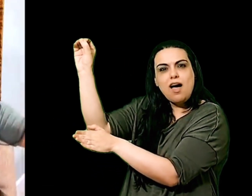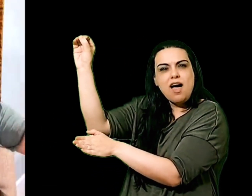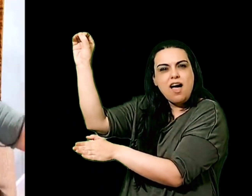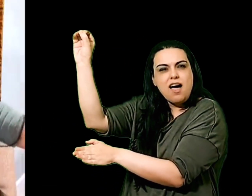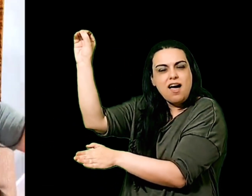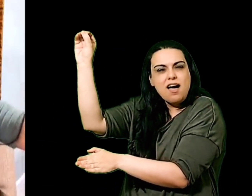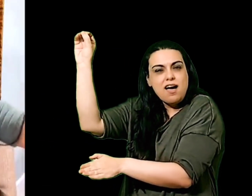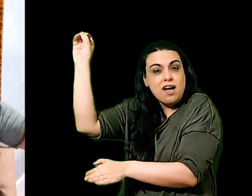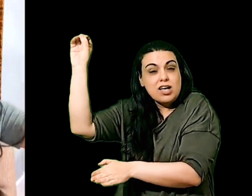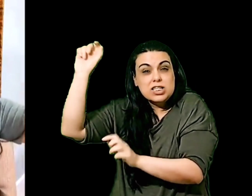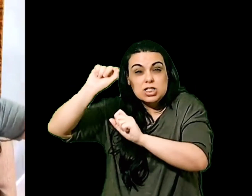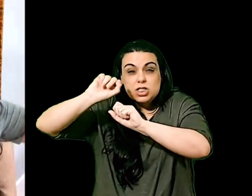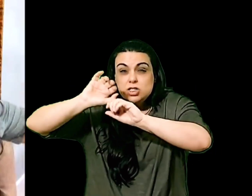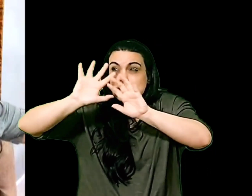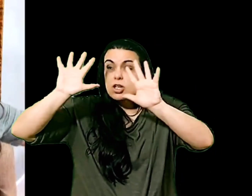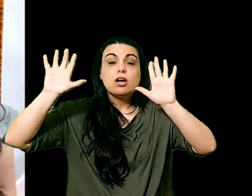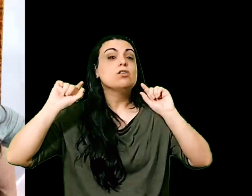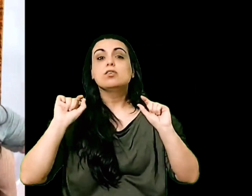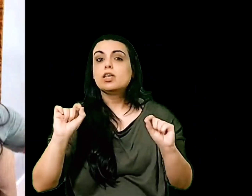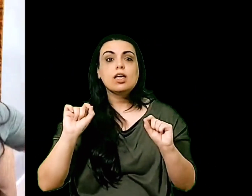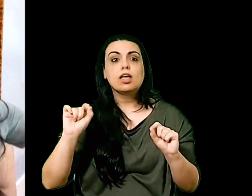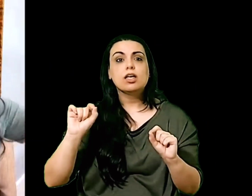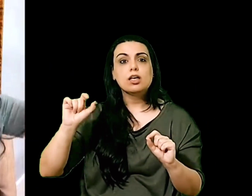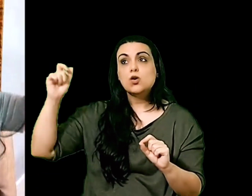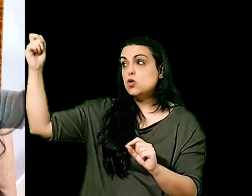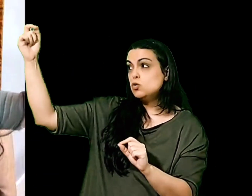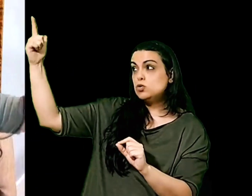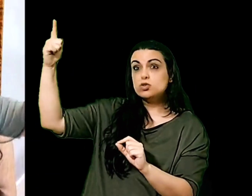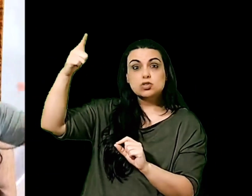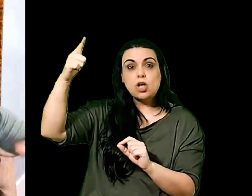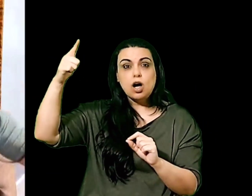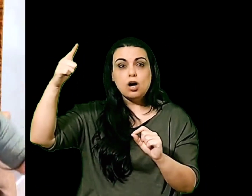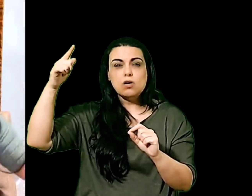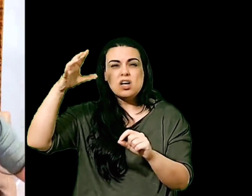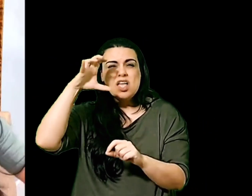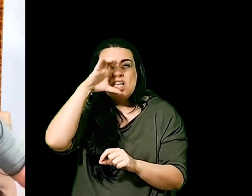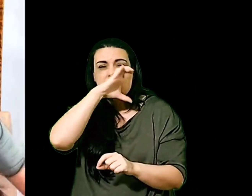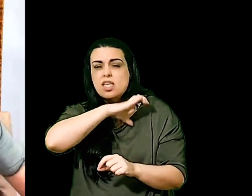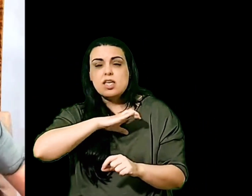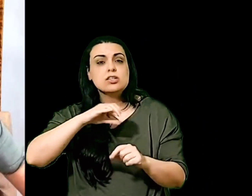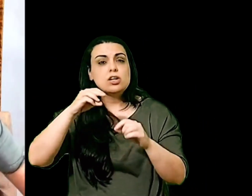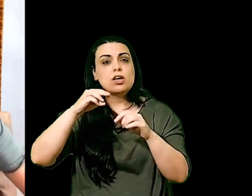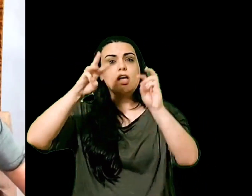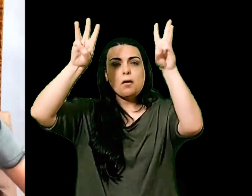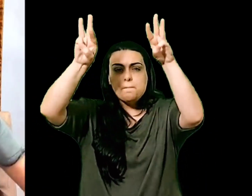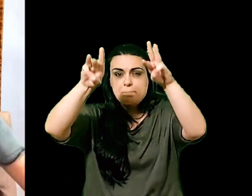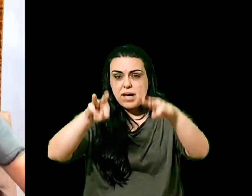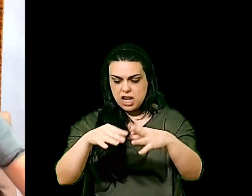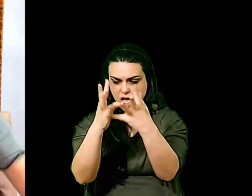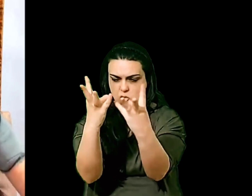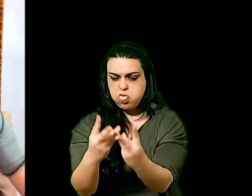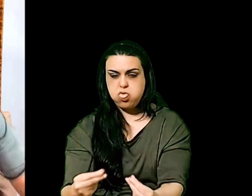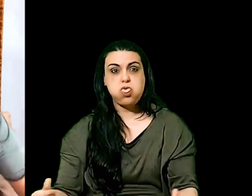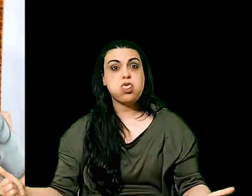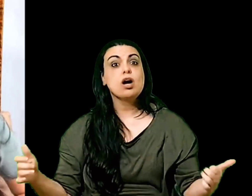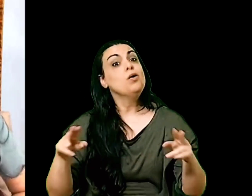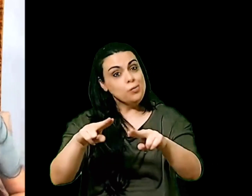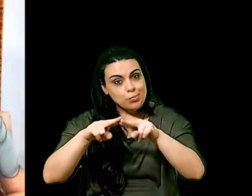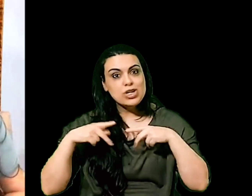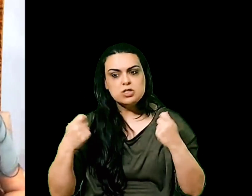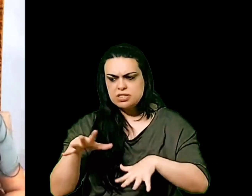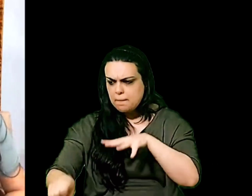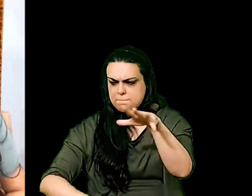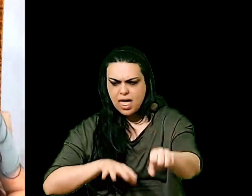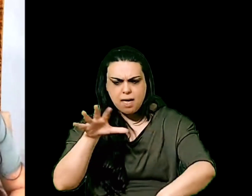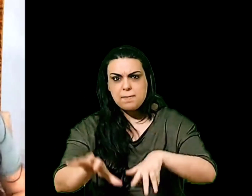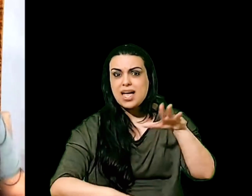ficando, né, o dia ia clareando, ia ficando mais cedo, o sol ele derretia aquele maná. Então ele precisava ser colhido pela